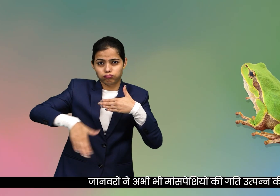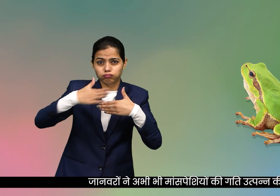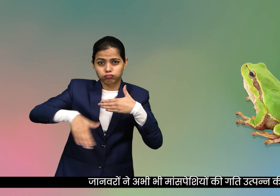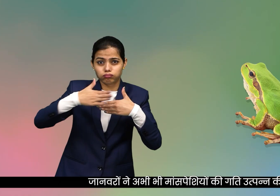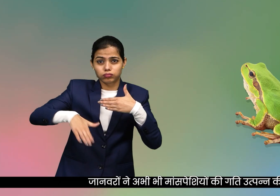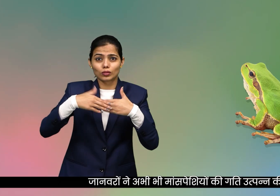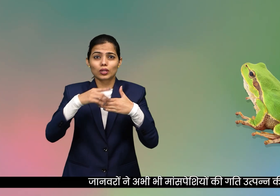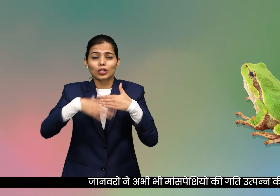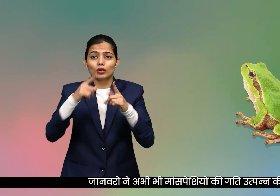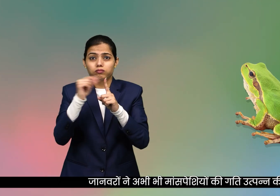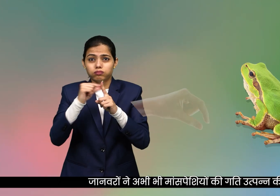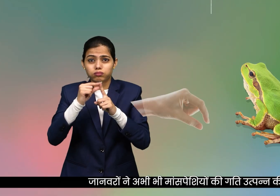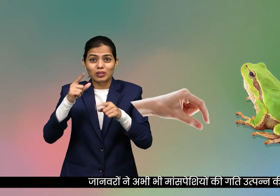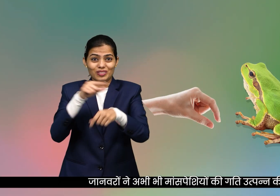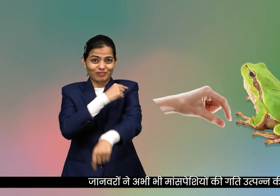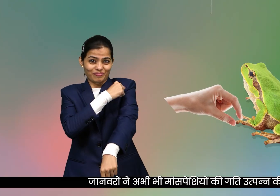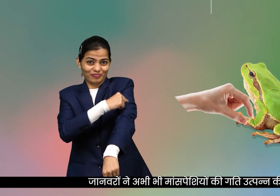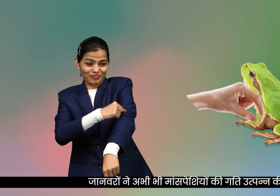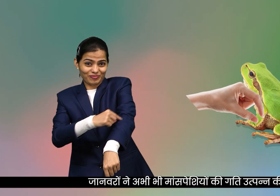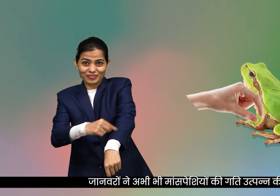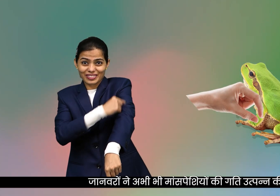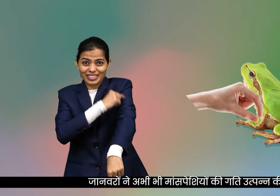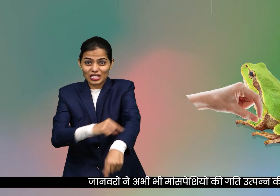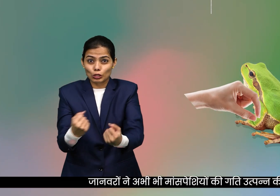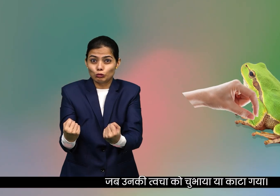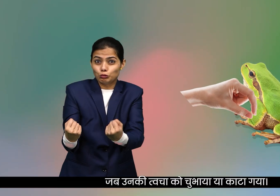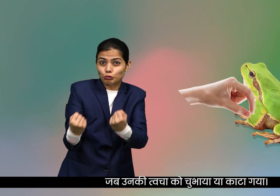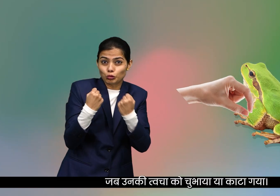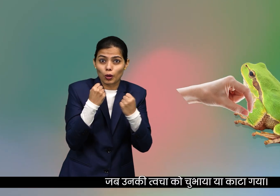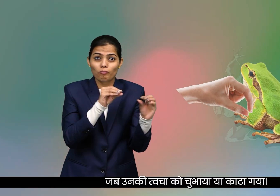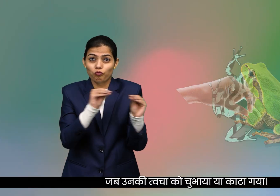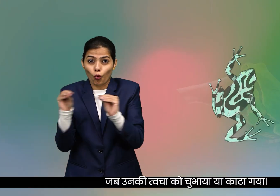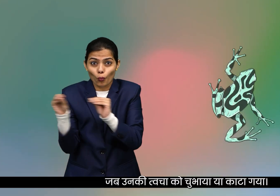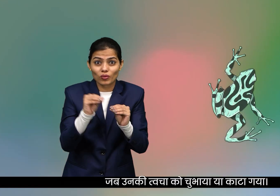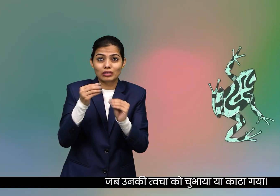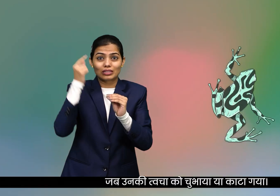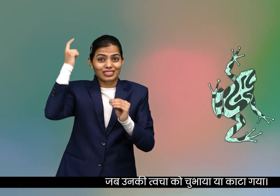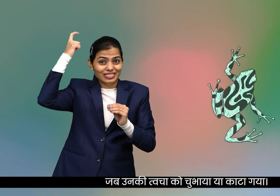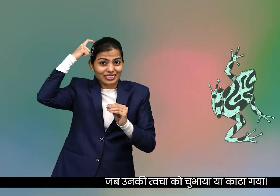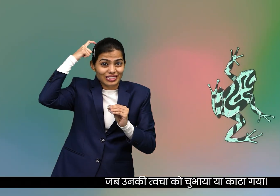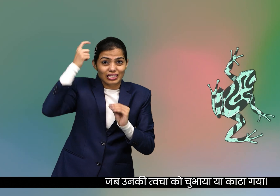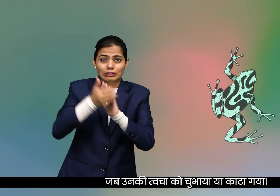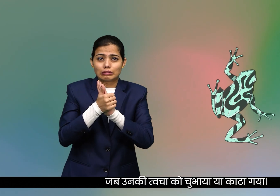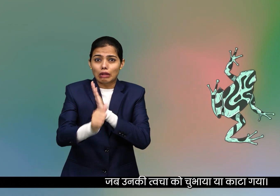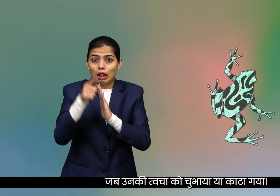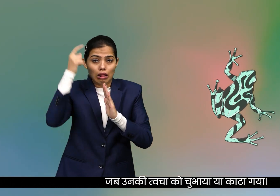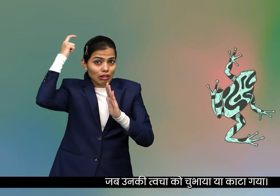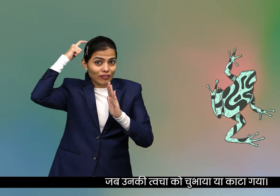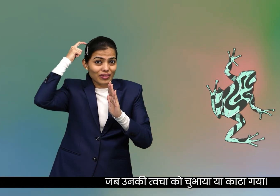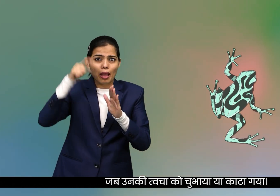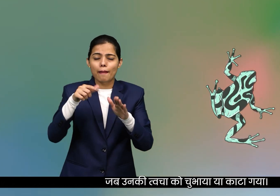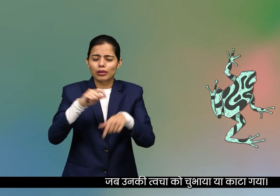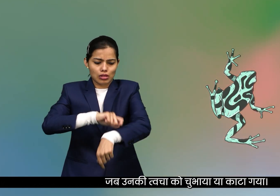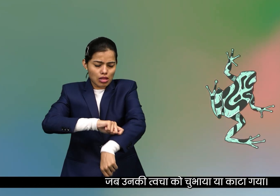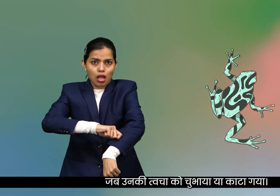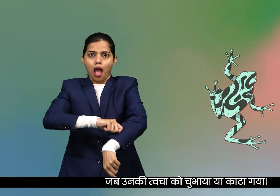भी मांसपेशियों की गति उत्पन्न की जब उनकी त्वचा को